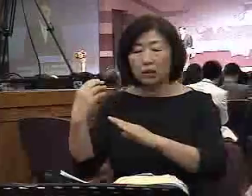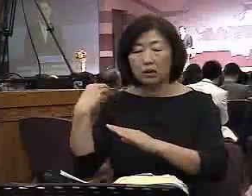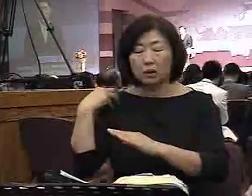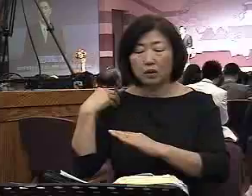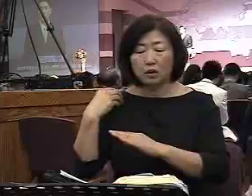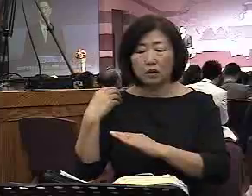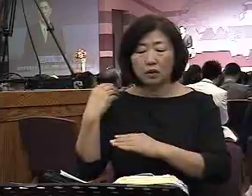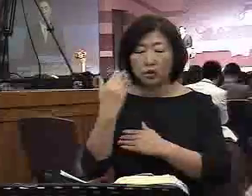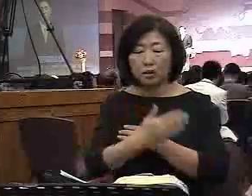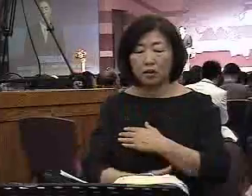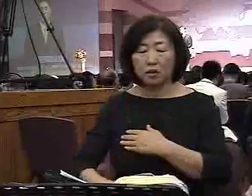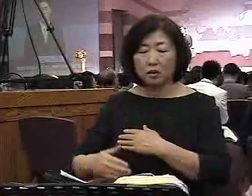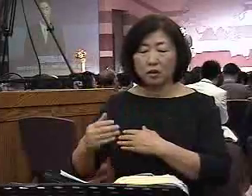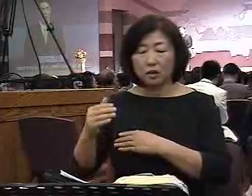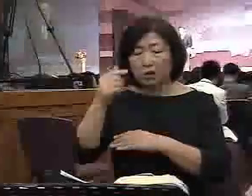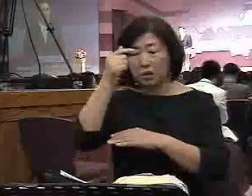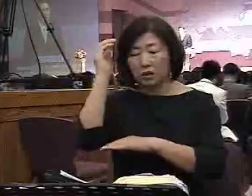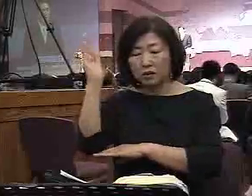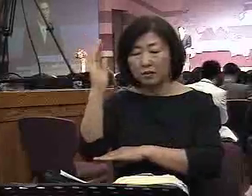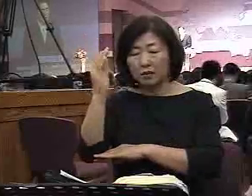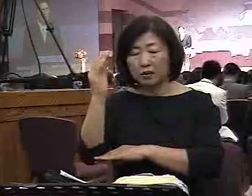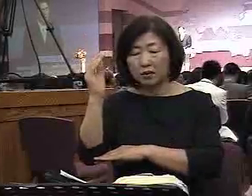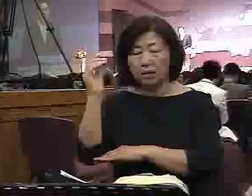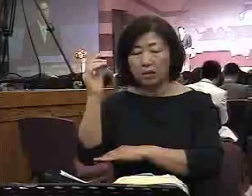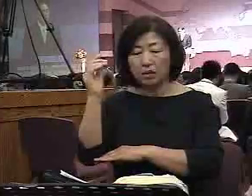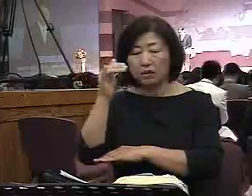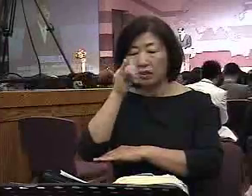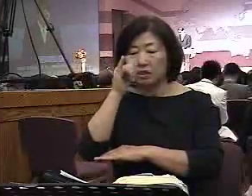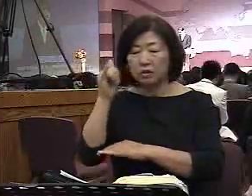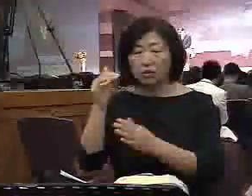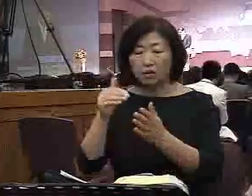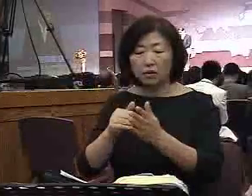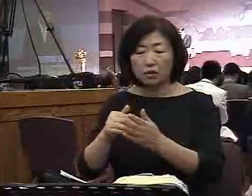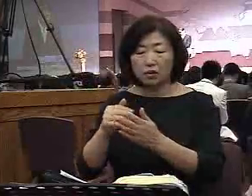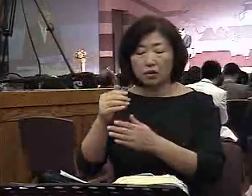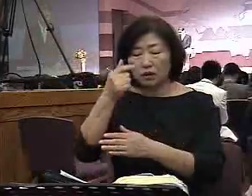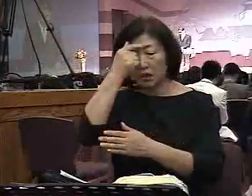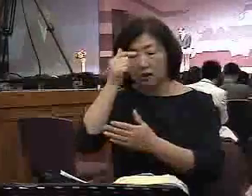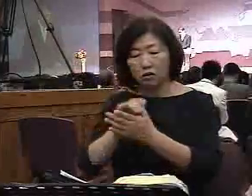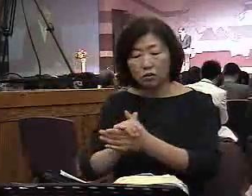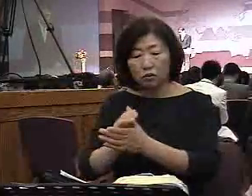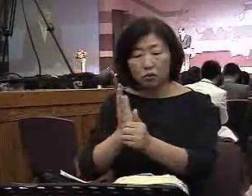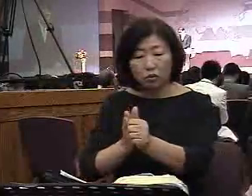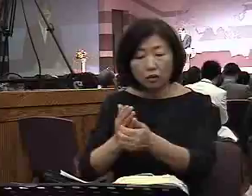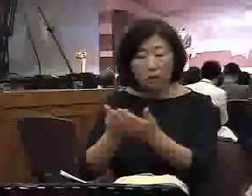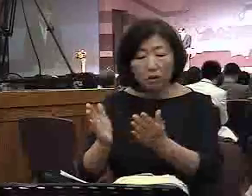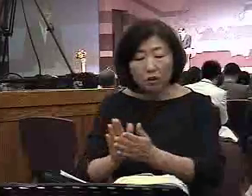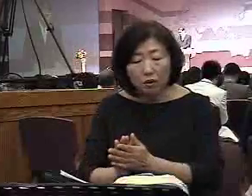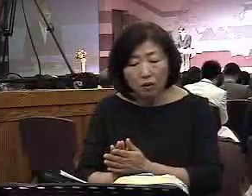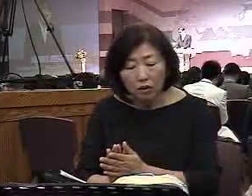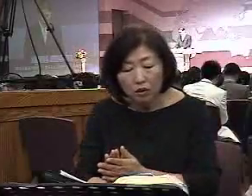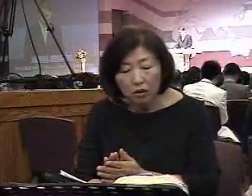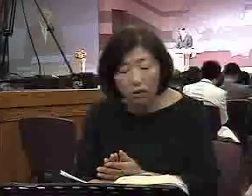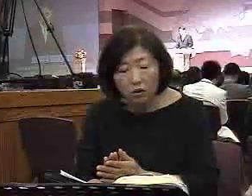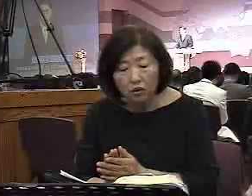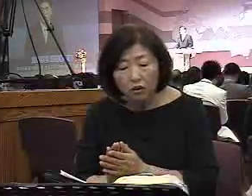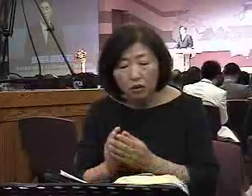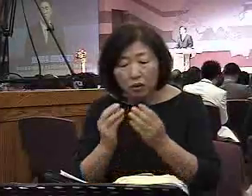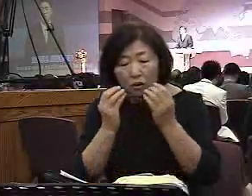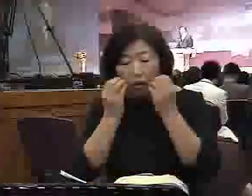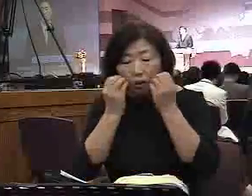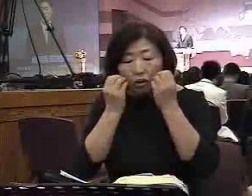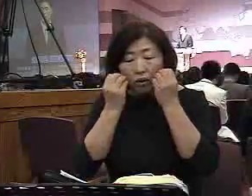가운데 그 집회에 인도하실 수 있도록 또 복귀하실 수 있도록 여러분들의 기도를 부탁드립니다. 2009년 새생명 축제를 위해